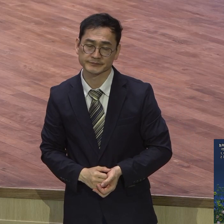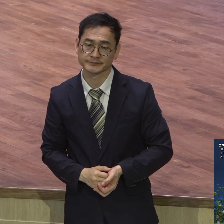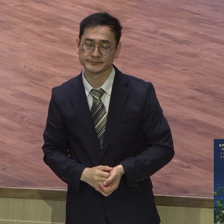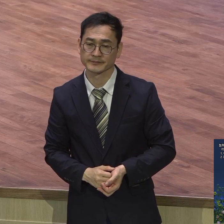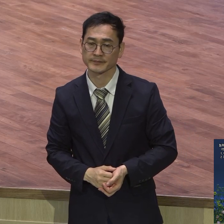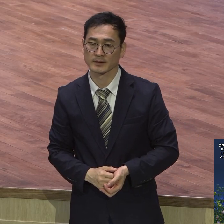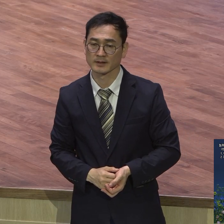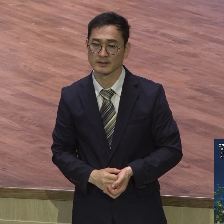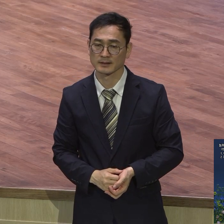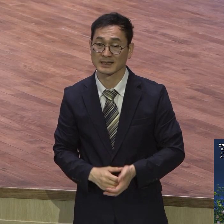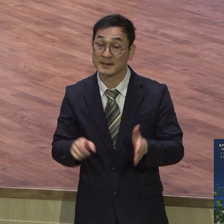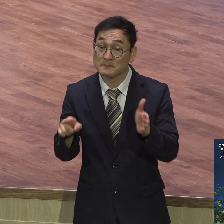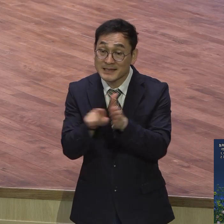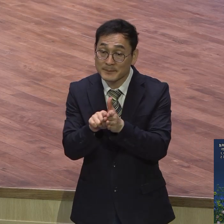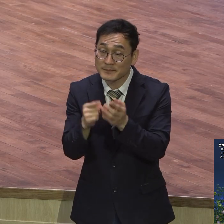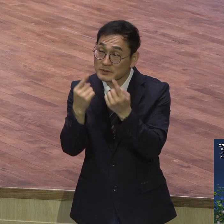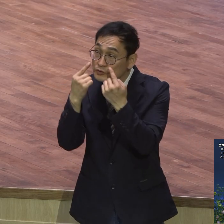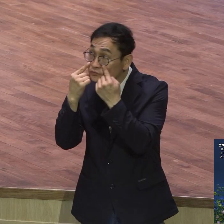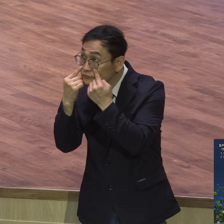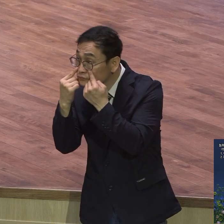믿음의 눈을 가시기 바랍니다